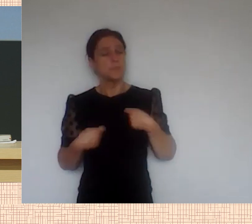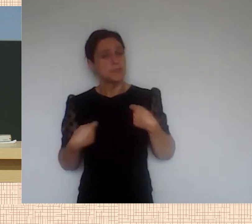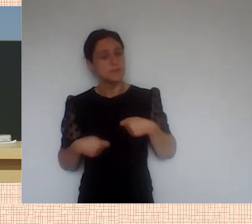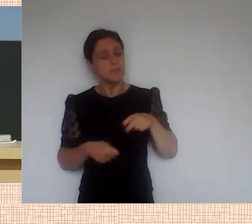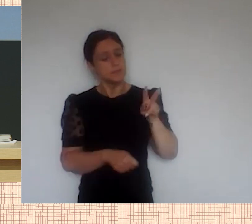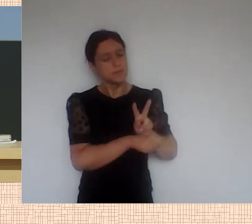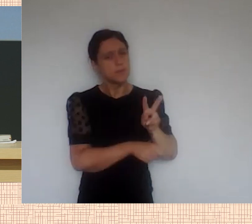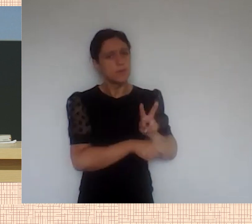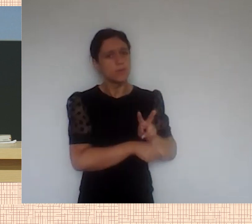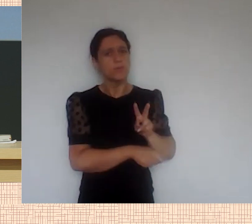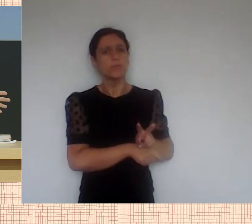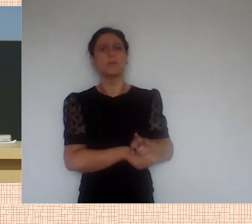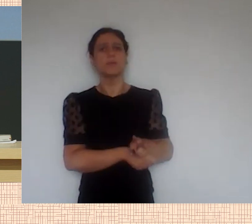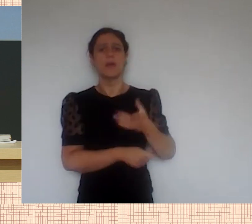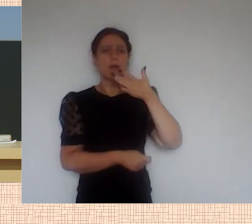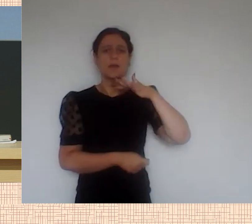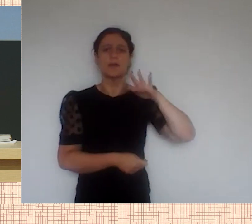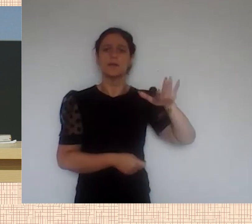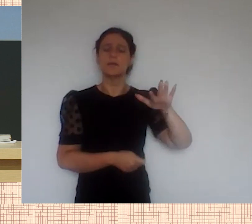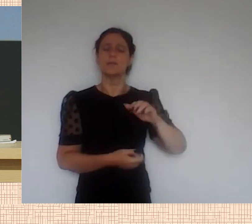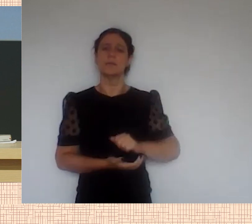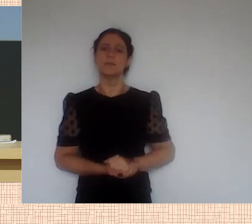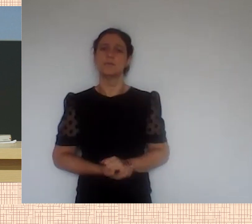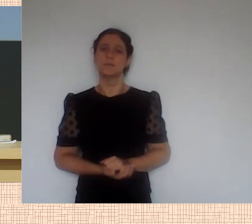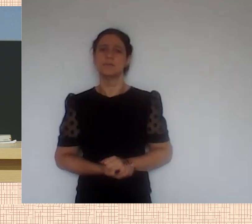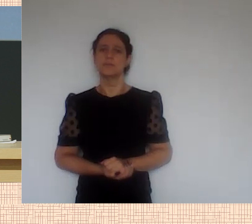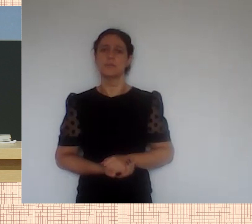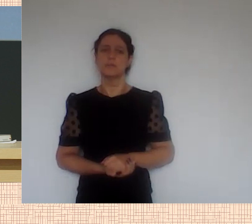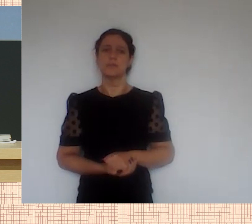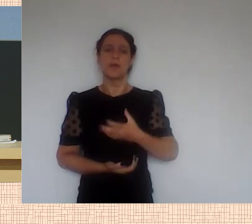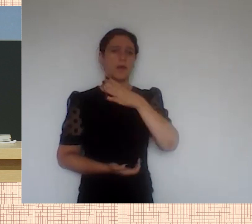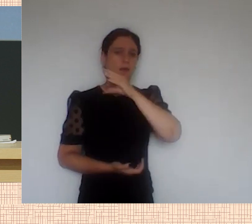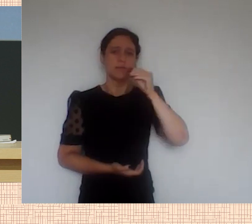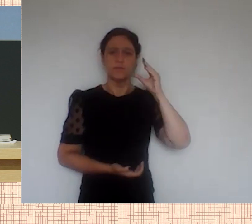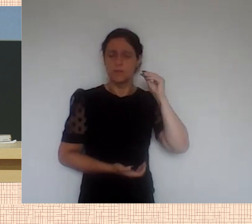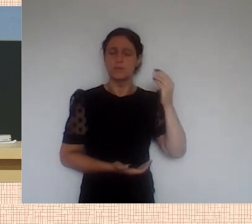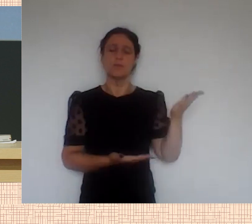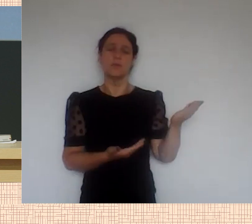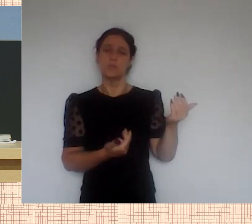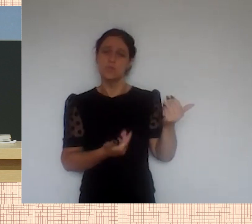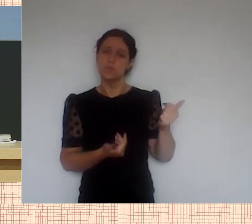muitas crianças, pré-adolescentes, adolescentes. Acreditam nisso, não?